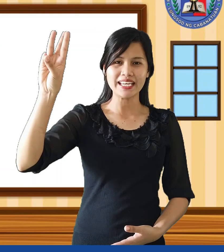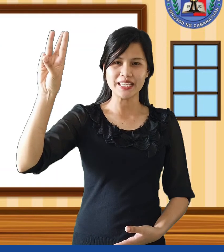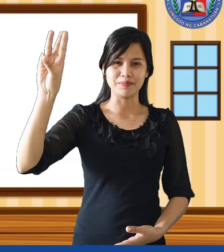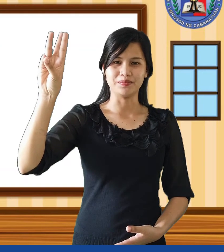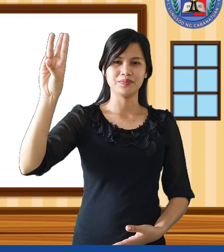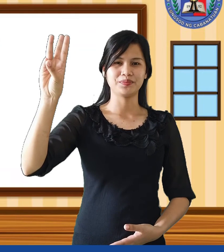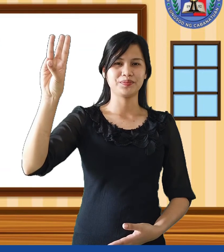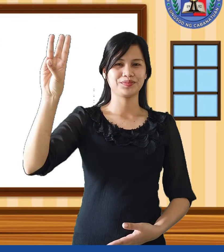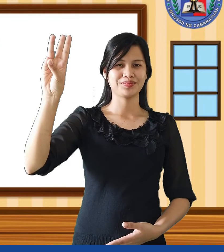6.